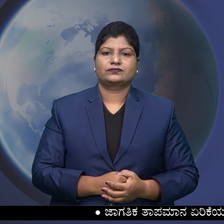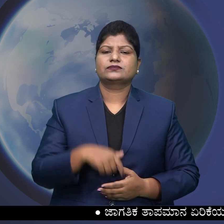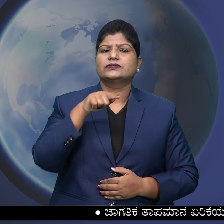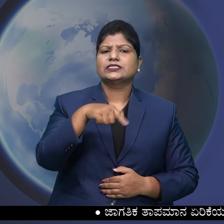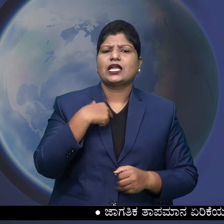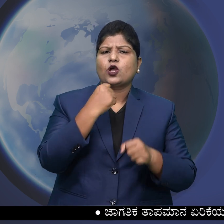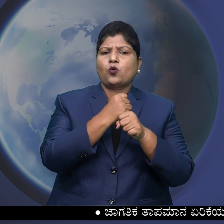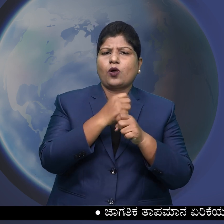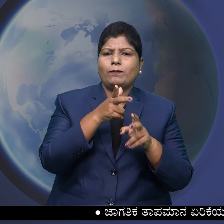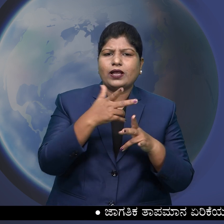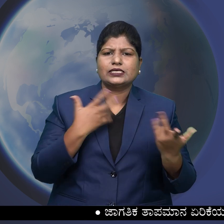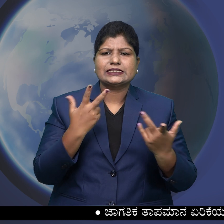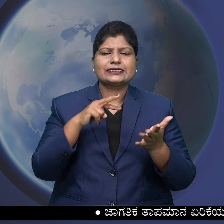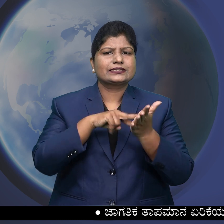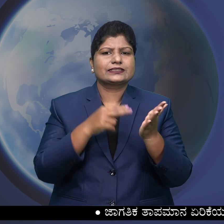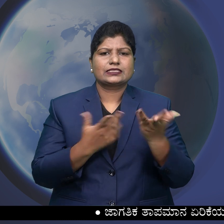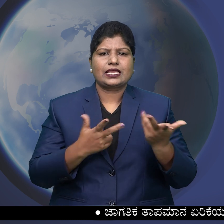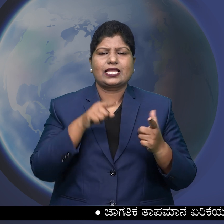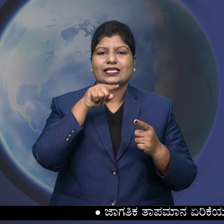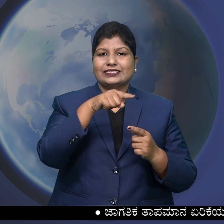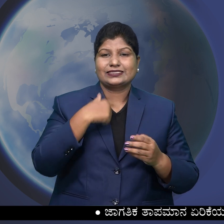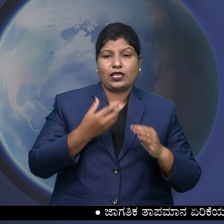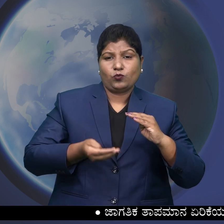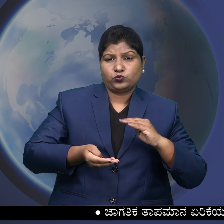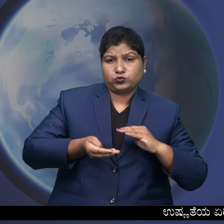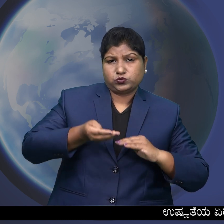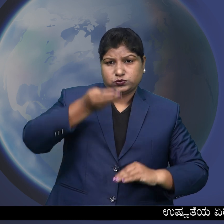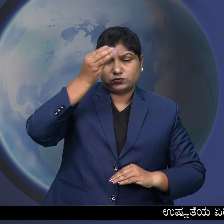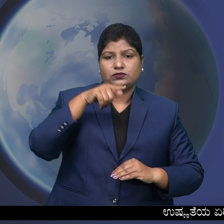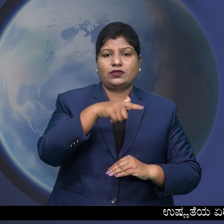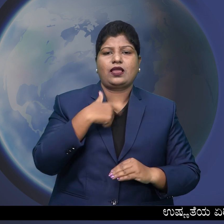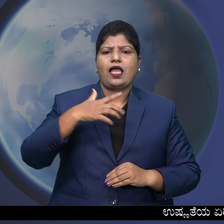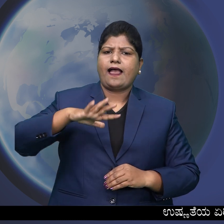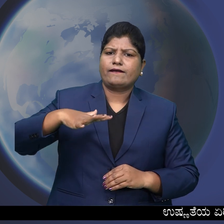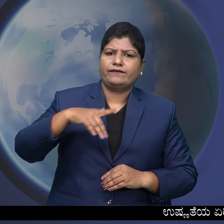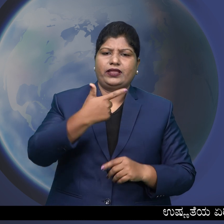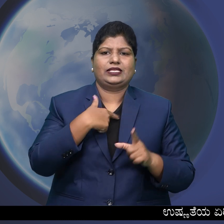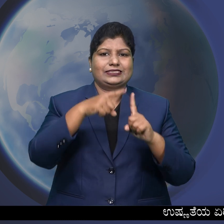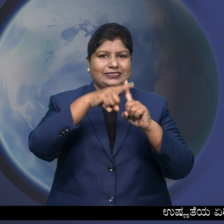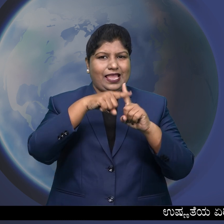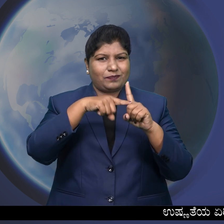ಜಾಗತಿಕ ತಾಪಮಾನ ಏರಿಕೆಯು ವಾತಾವರಣ ಮತ್ತು ಸಾಗರಗಳ ಸರಾಸರಿ ಉಷ್ಣತೆಯ ಏರಿಕೆಯನ್ನ ಸೂಚಿಸುತ್ತೆ.